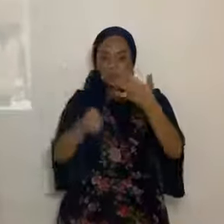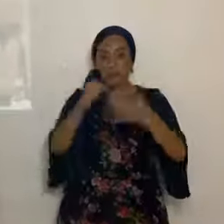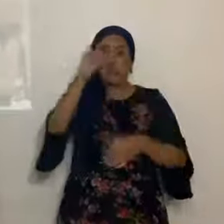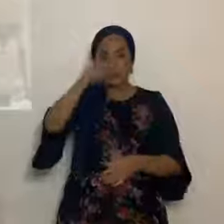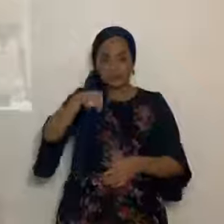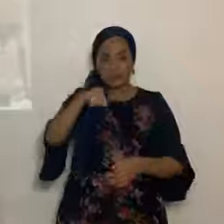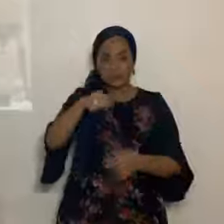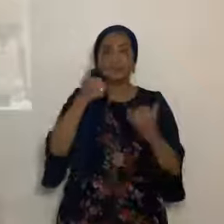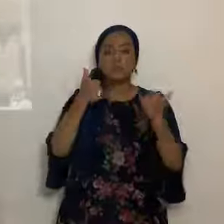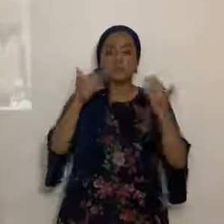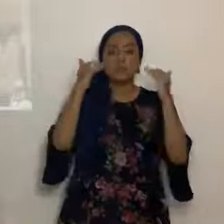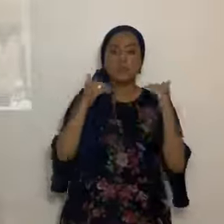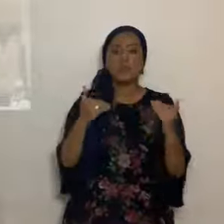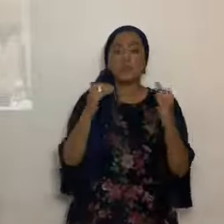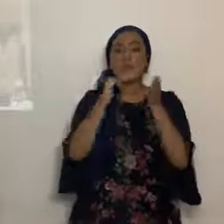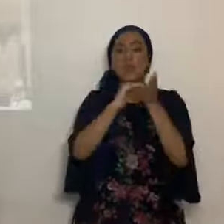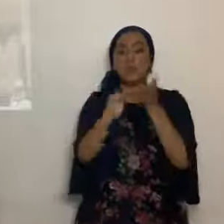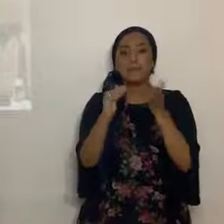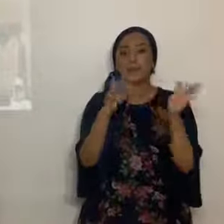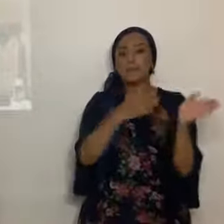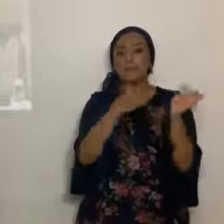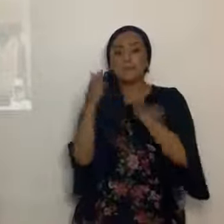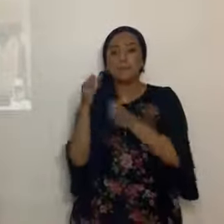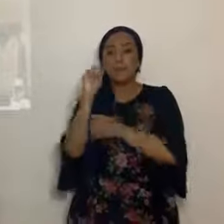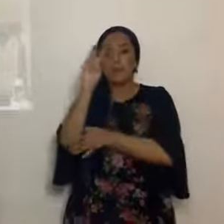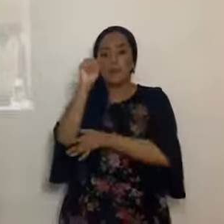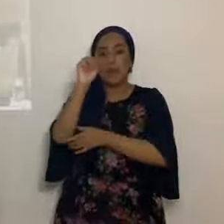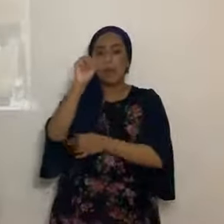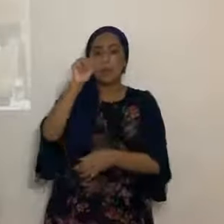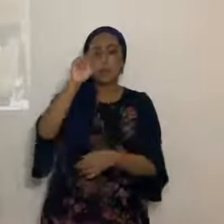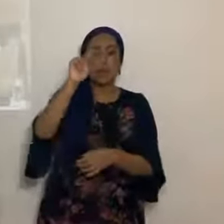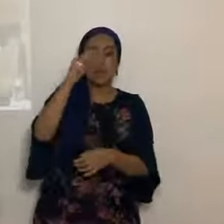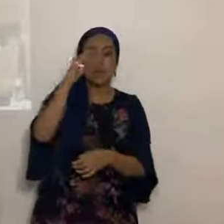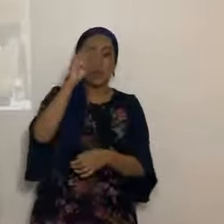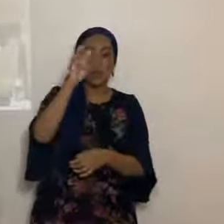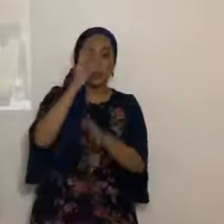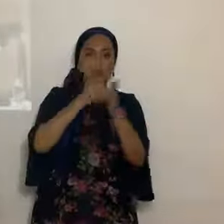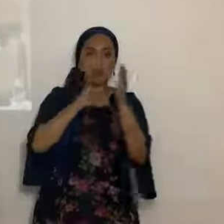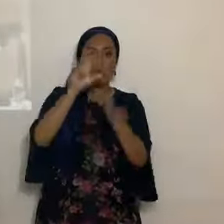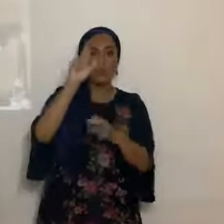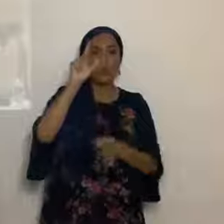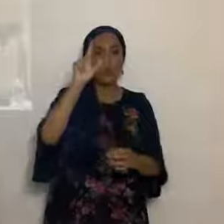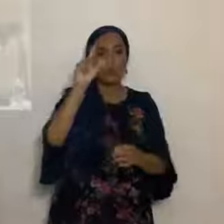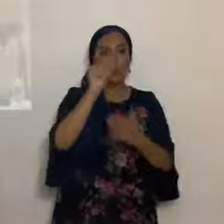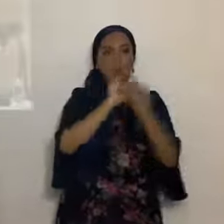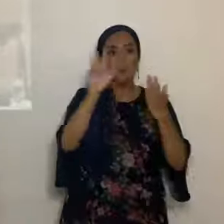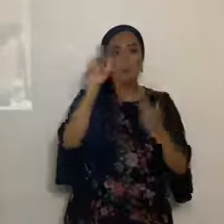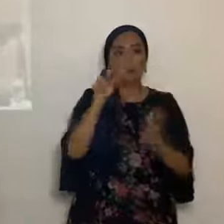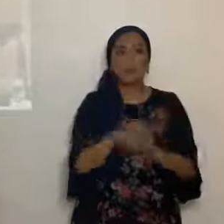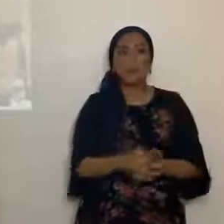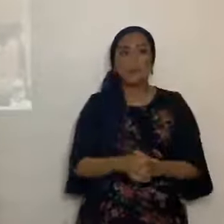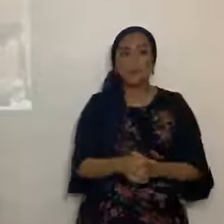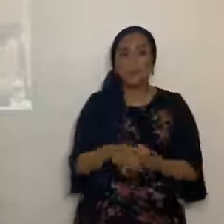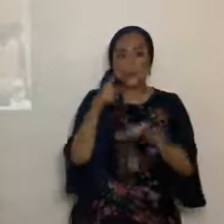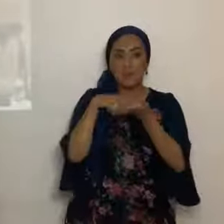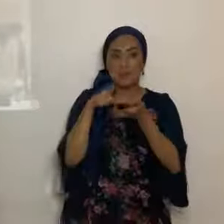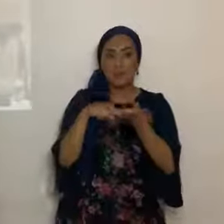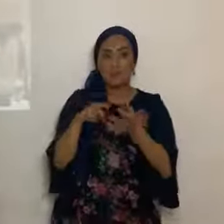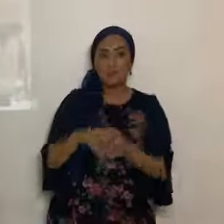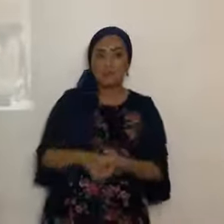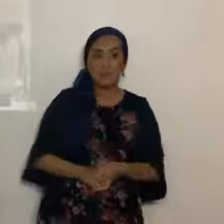¿Sí? Ahora, permítanme llevarlos a Mateo 21. Mateo 21:21. Vamos para allá,